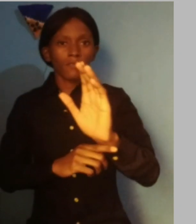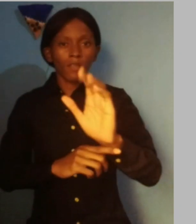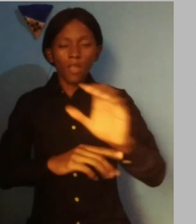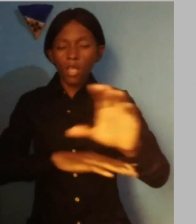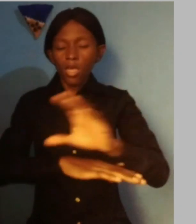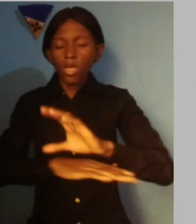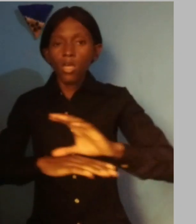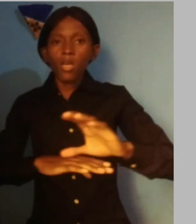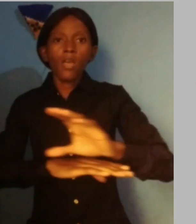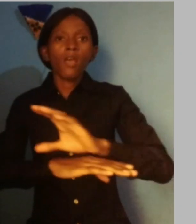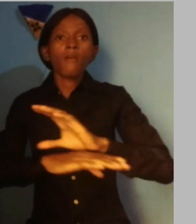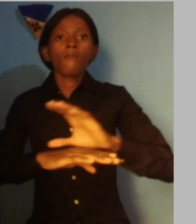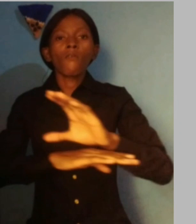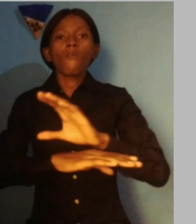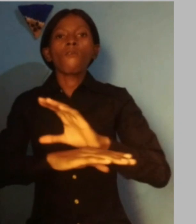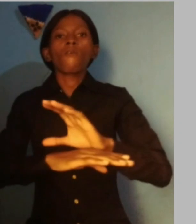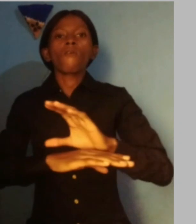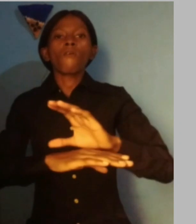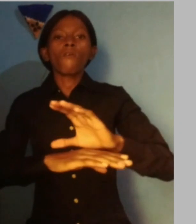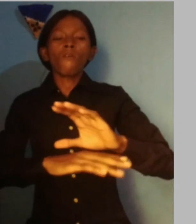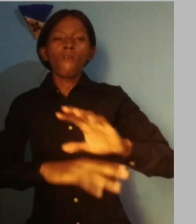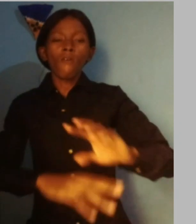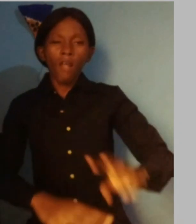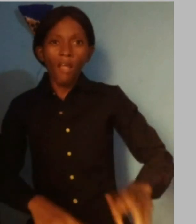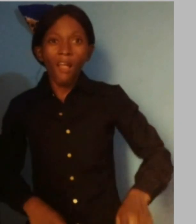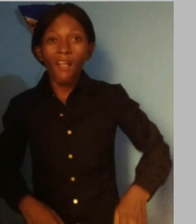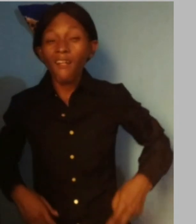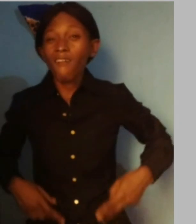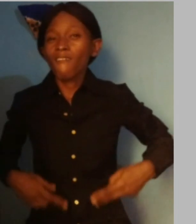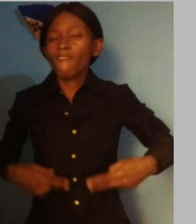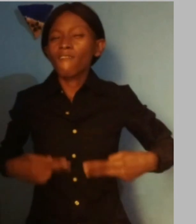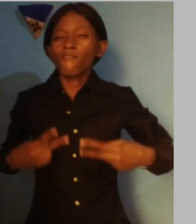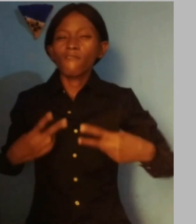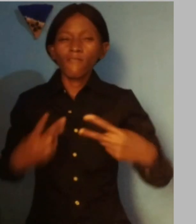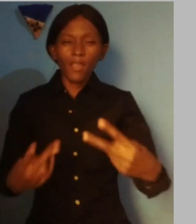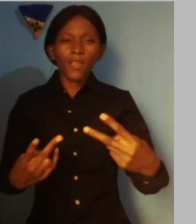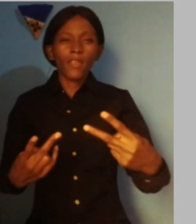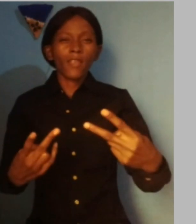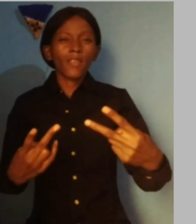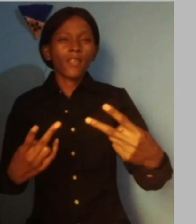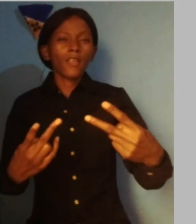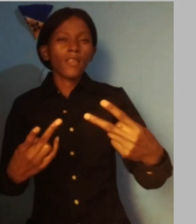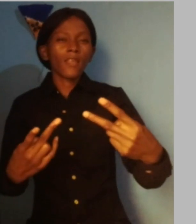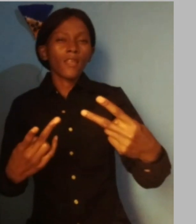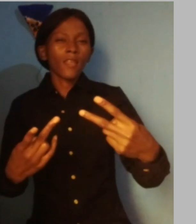et porter toujours cette identité qui est